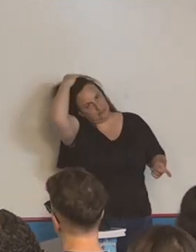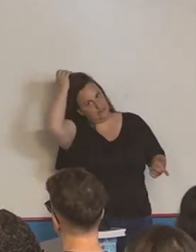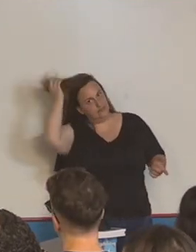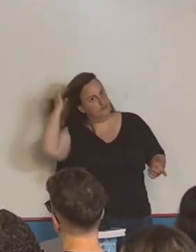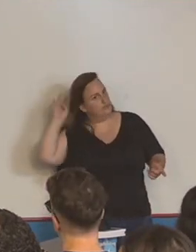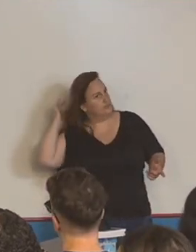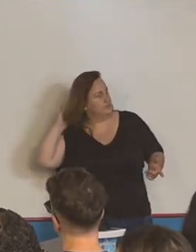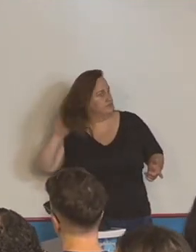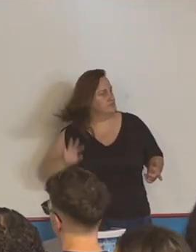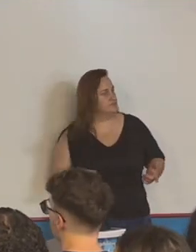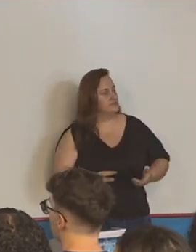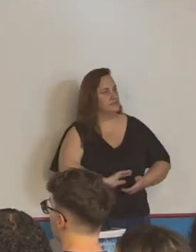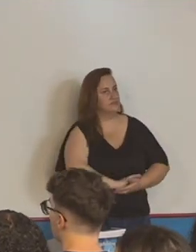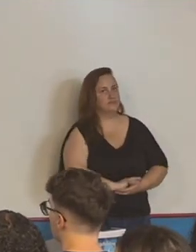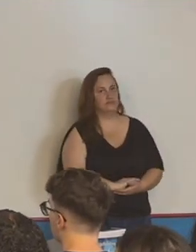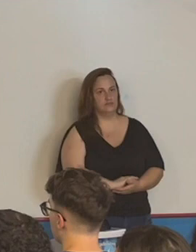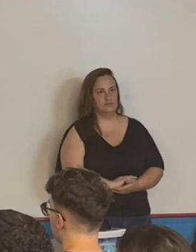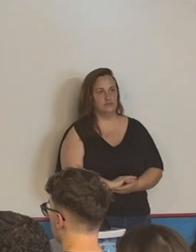toda.